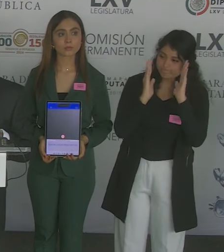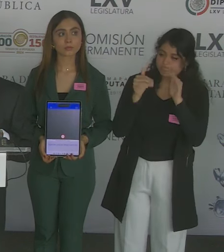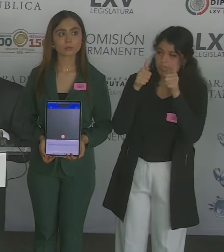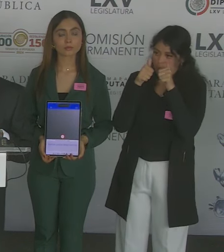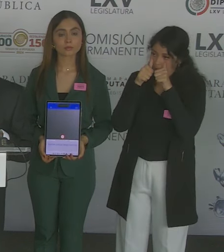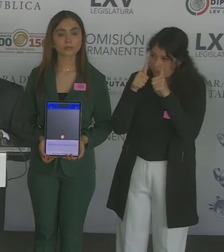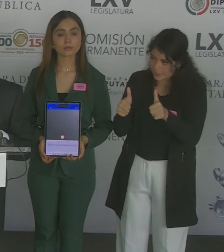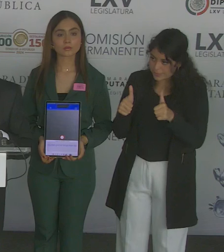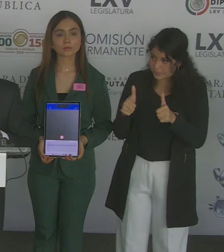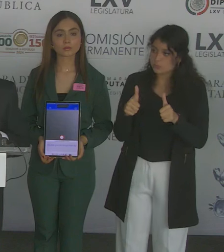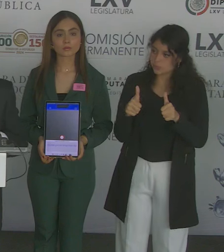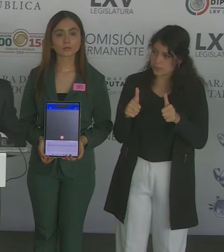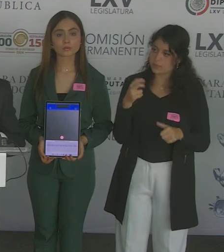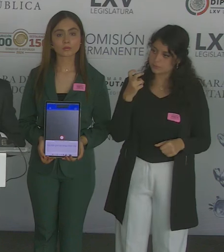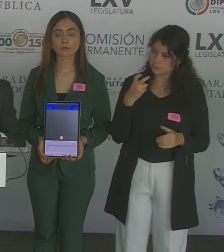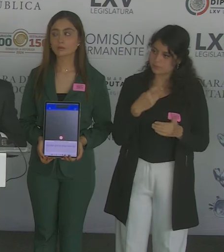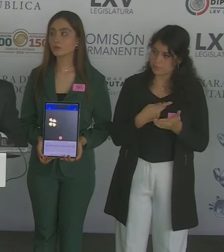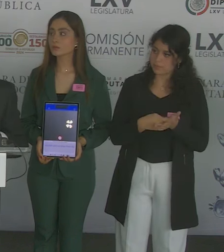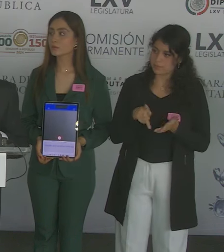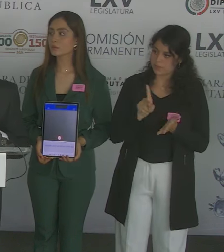las vacantes de